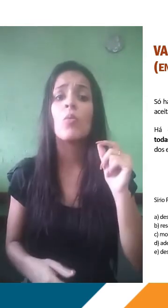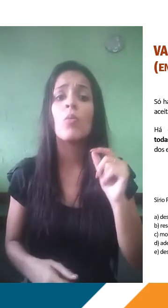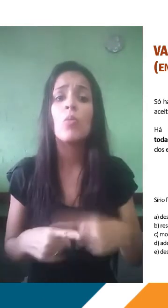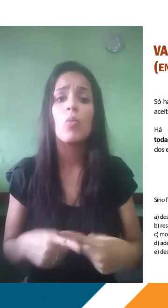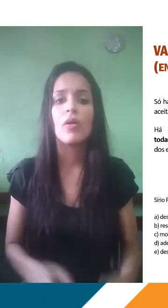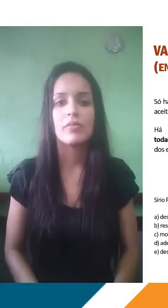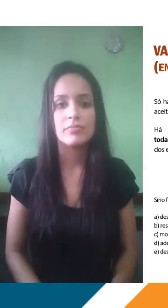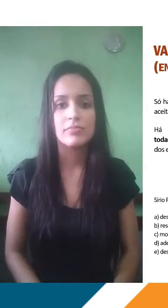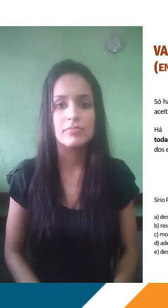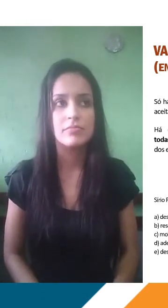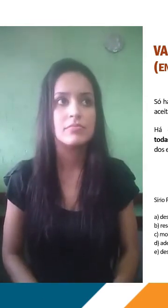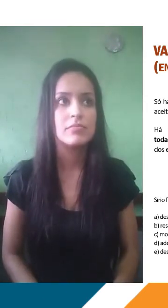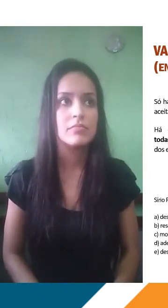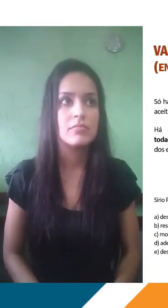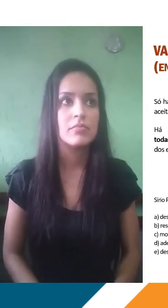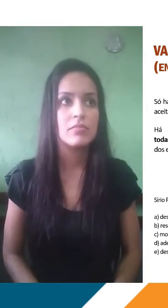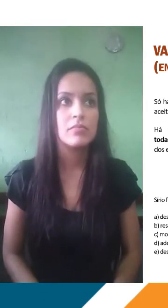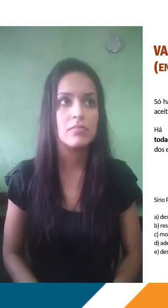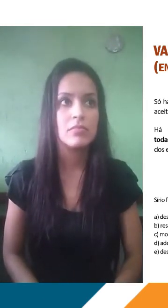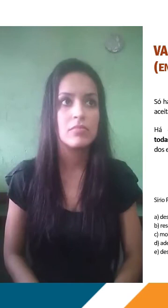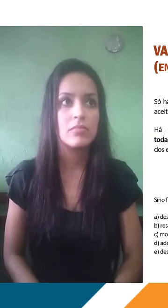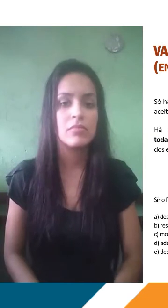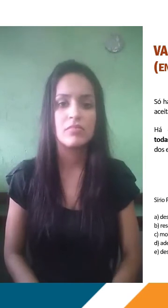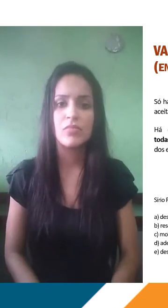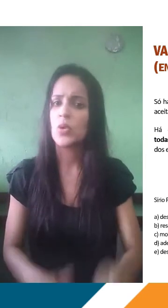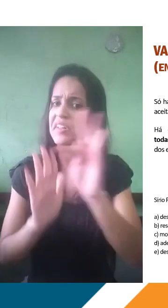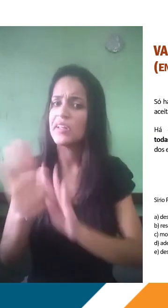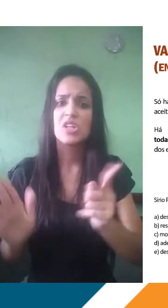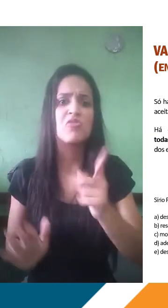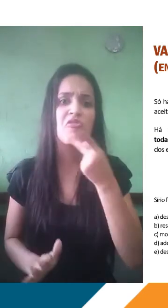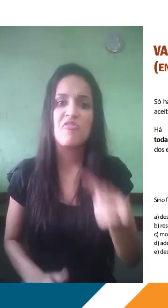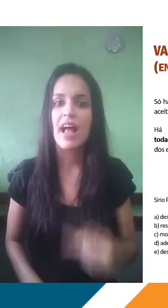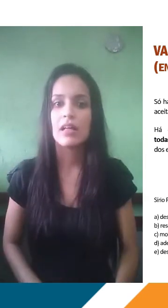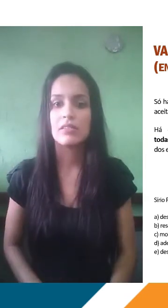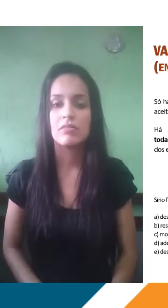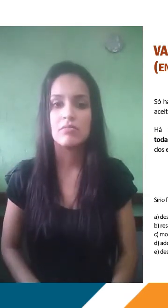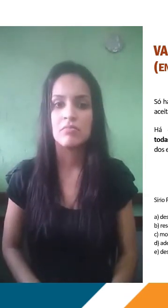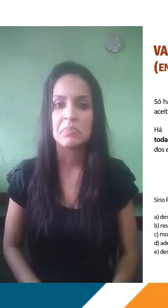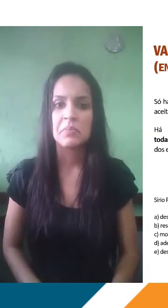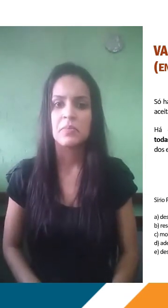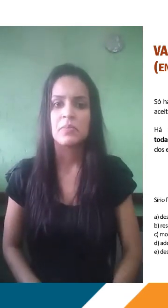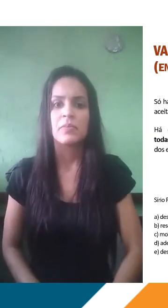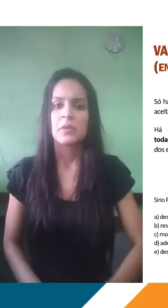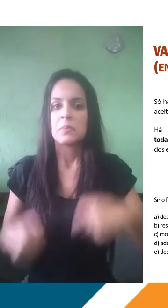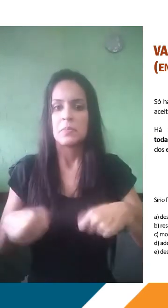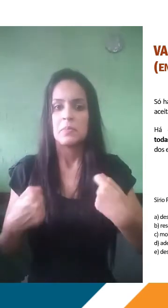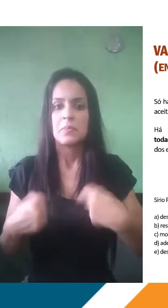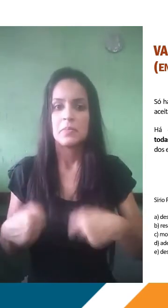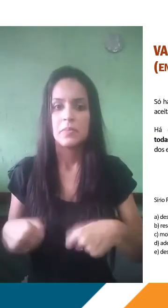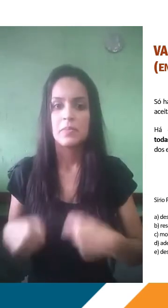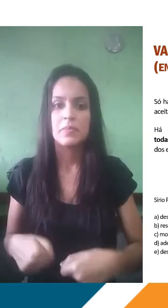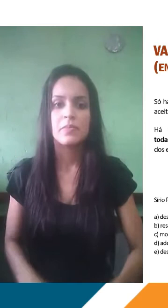texto não propõe que dominar a língua portuguesa Signifique ignorar informalidades do texto Ou desrespeitar